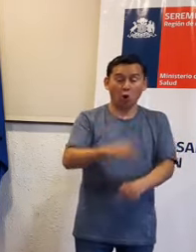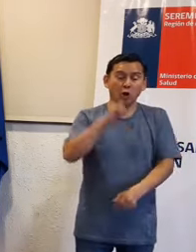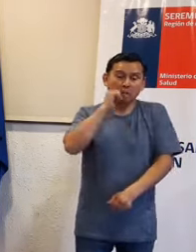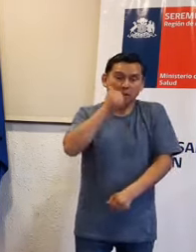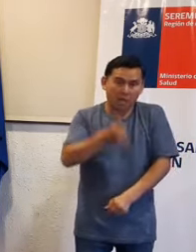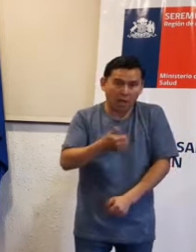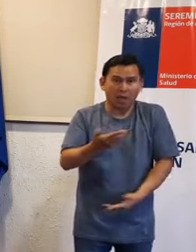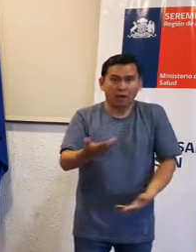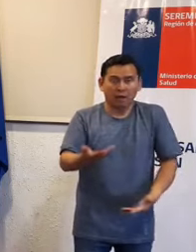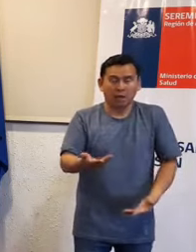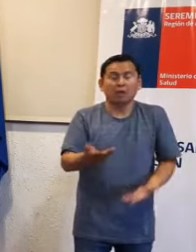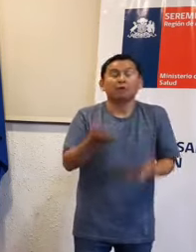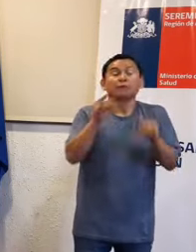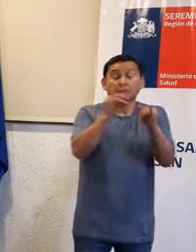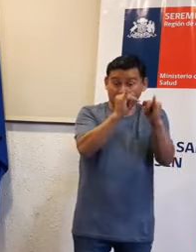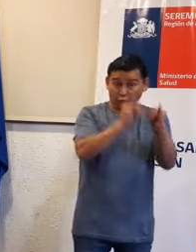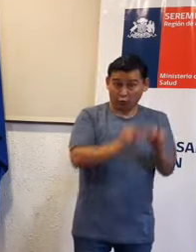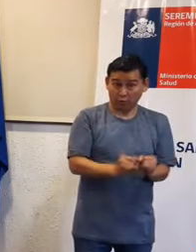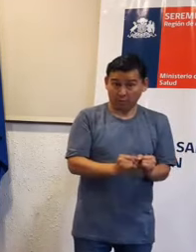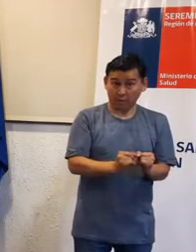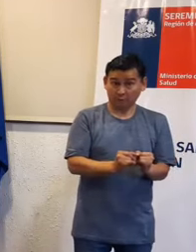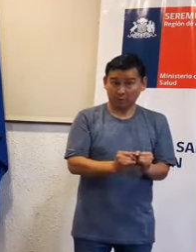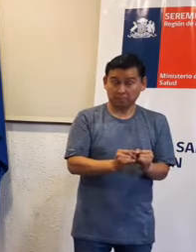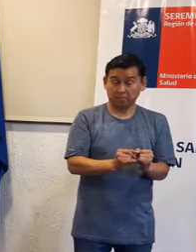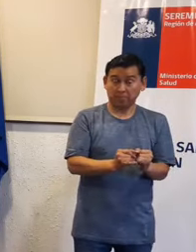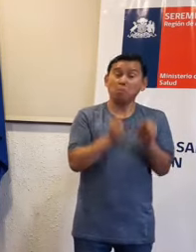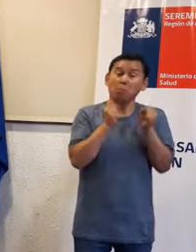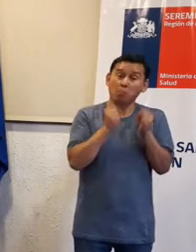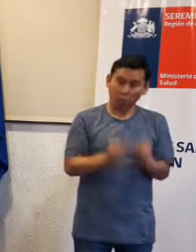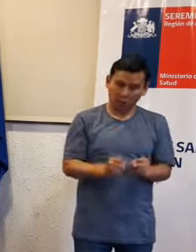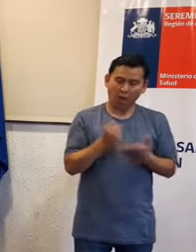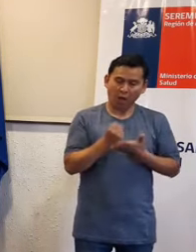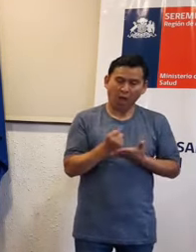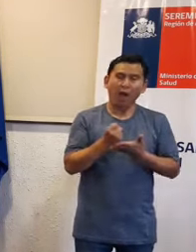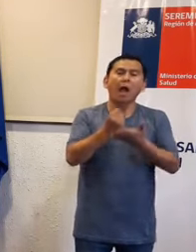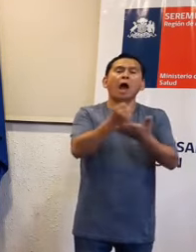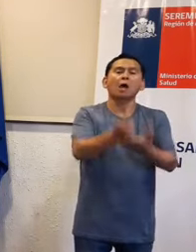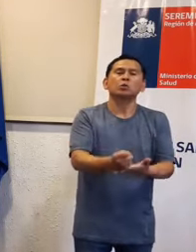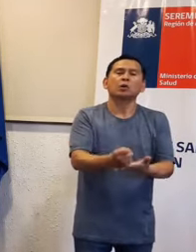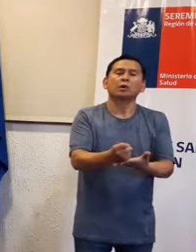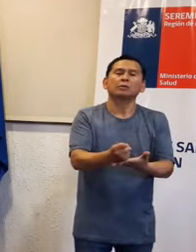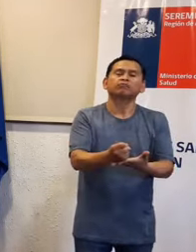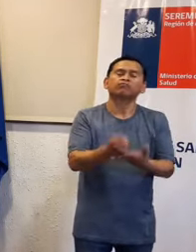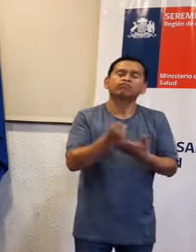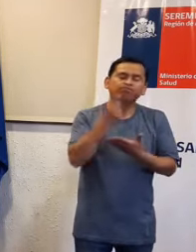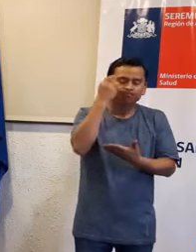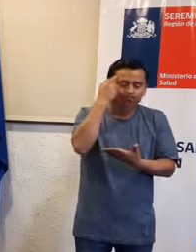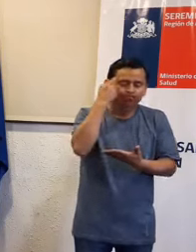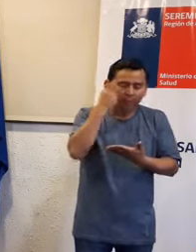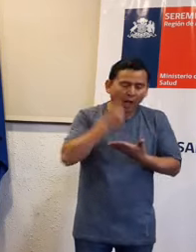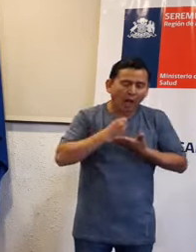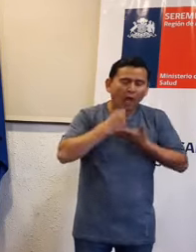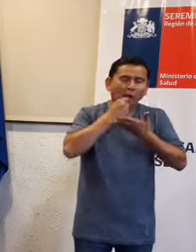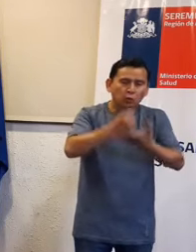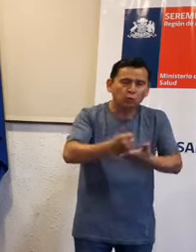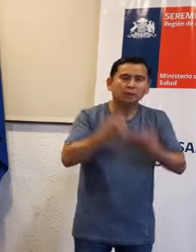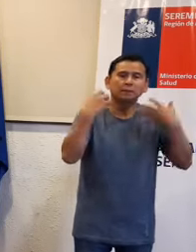día de mañana de tal manera de que pueda contribuir en forma solidaria en forma consciente en forma